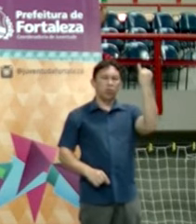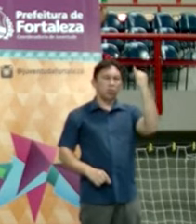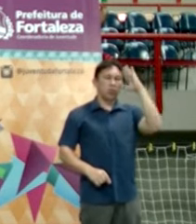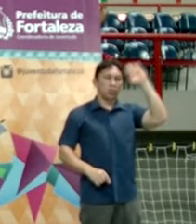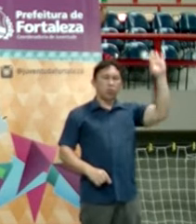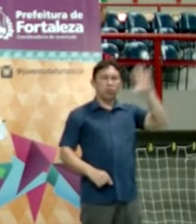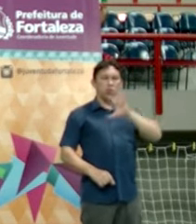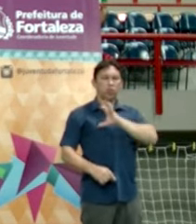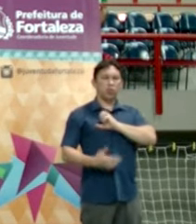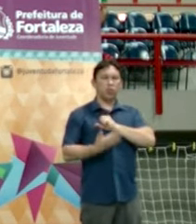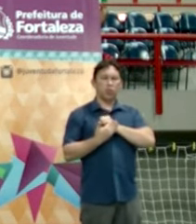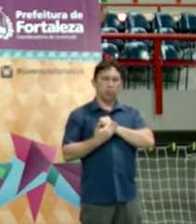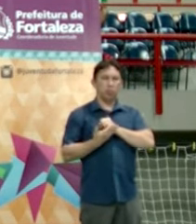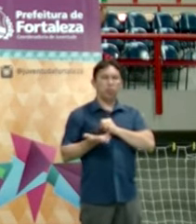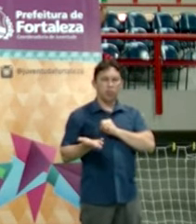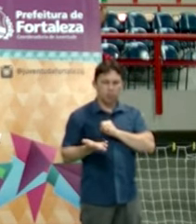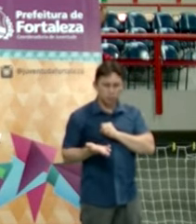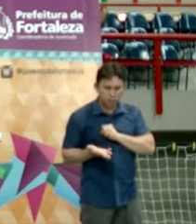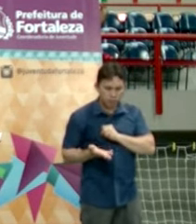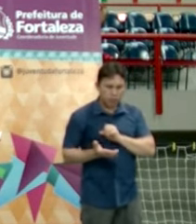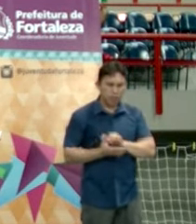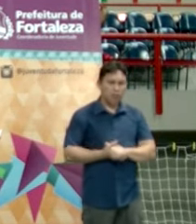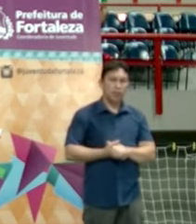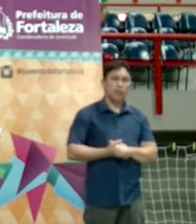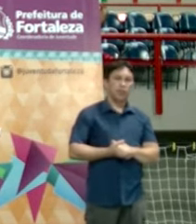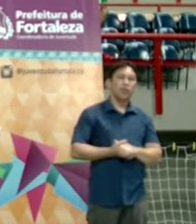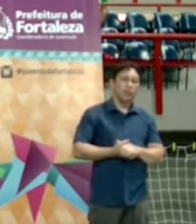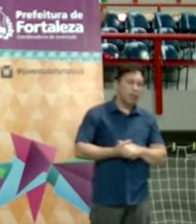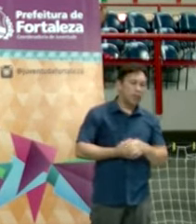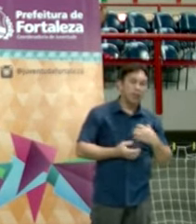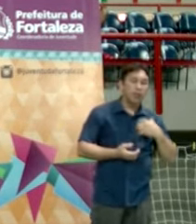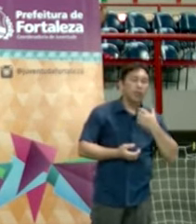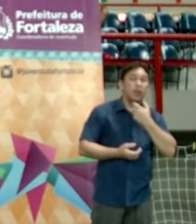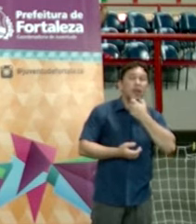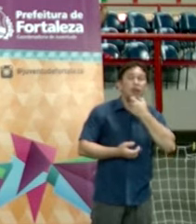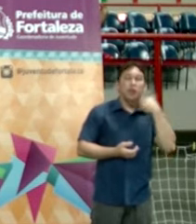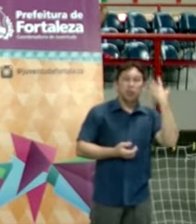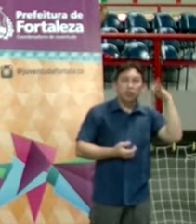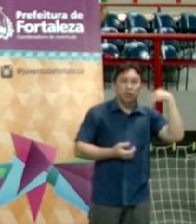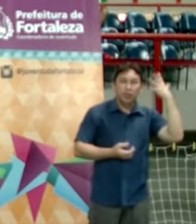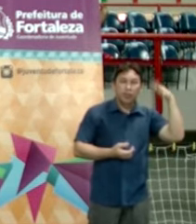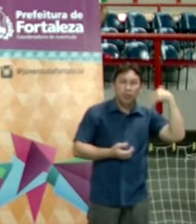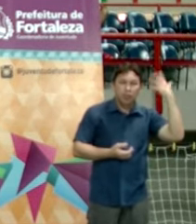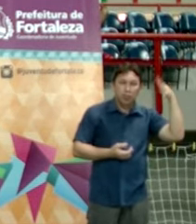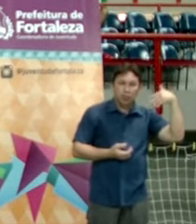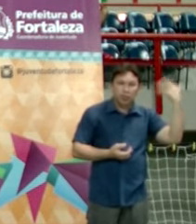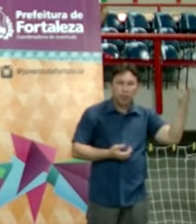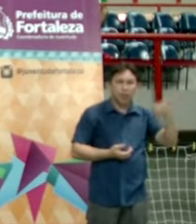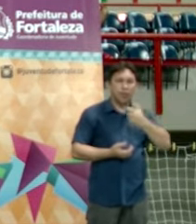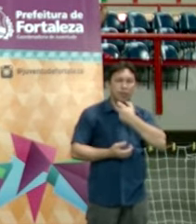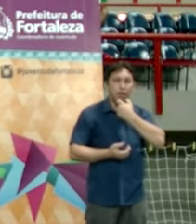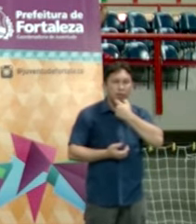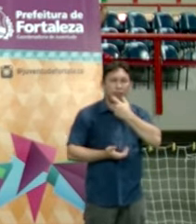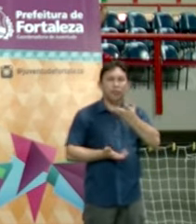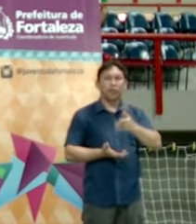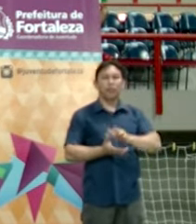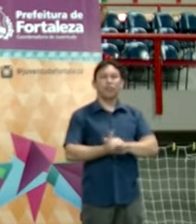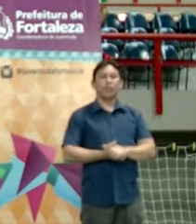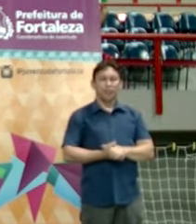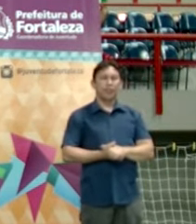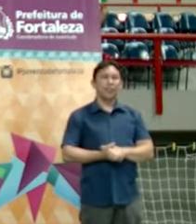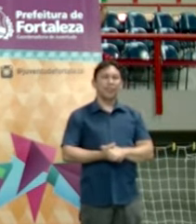importante. A little think, a little time. A little time, it's far from